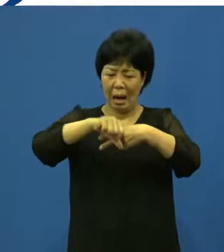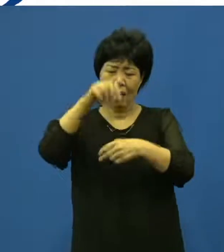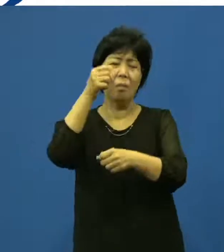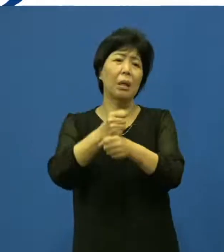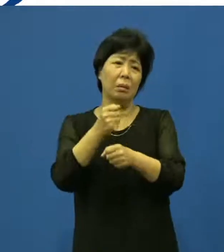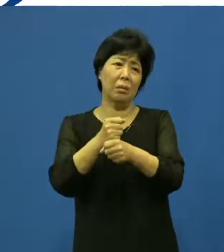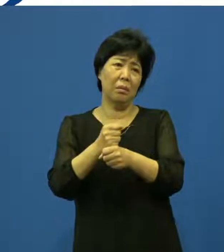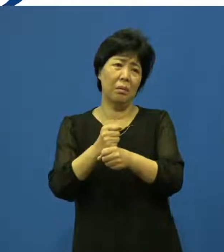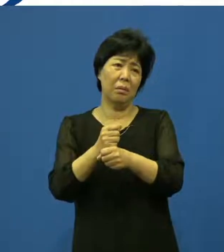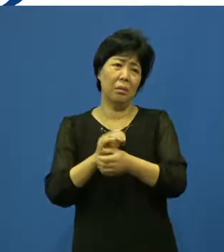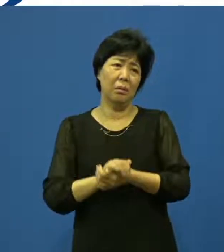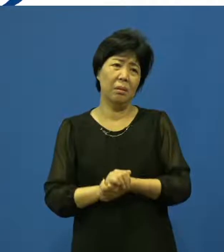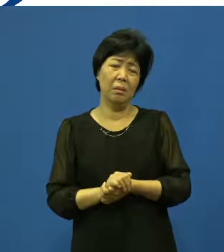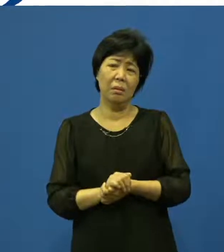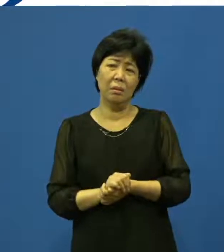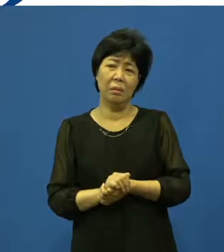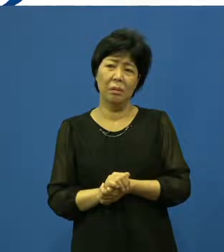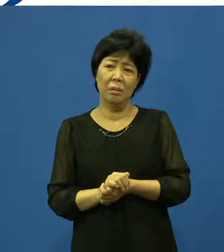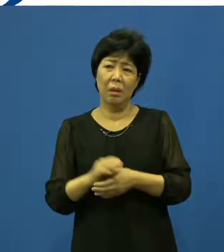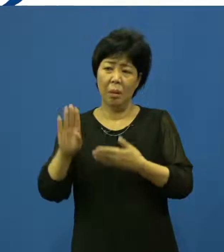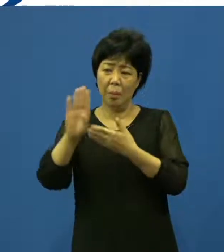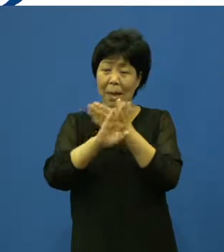그들의 열심이 하나님을 대적했습니다.